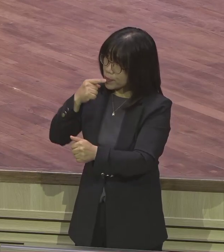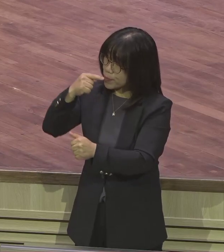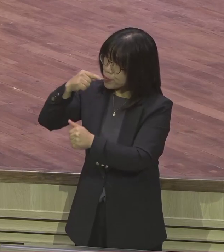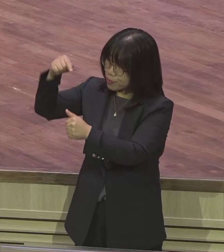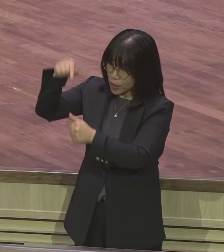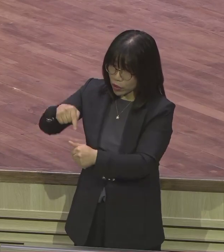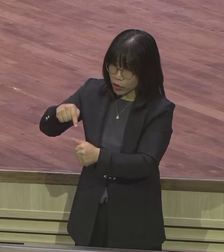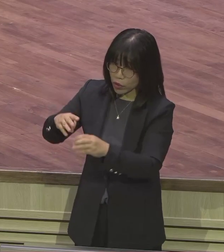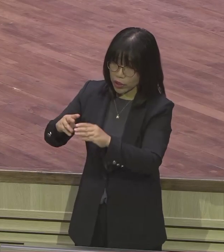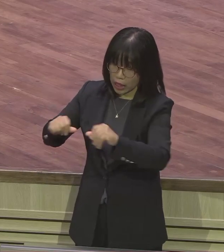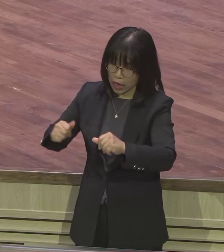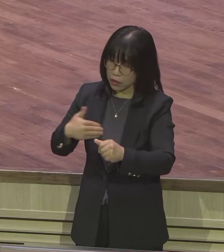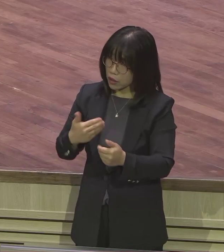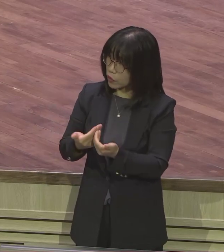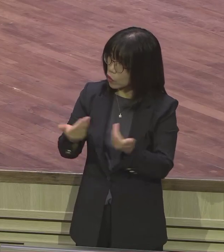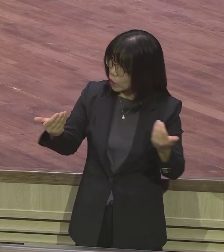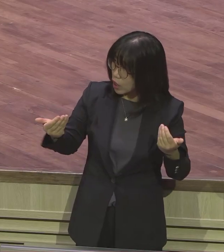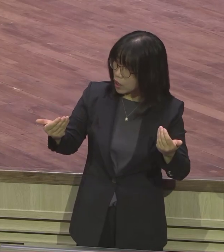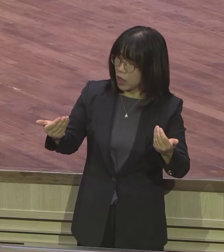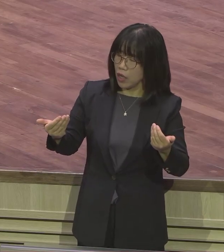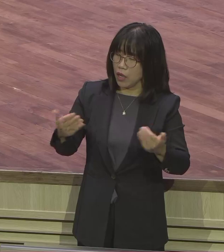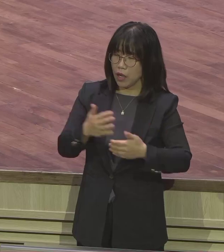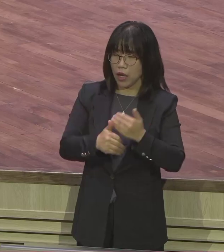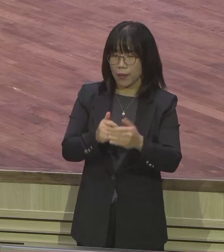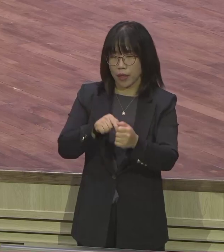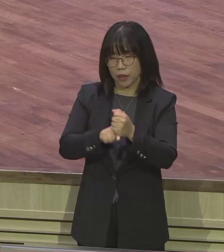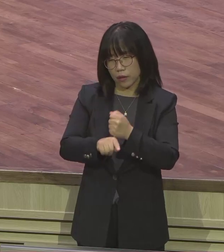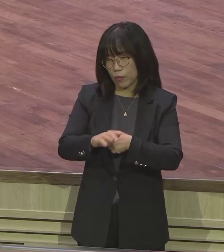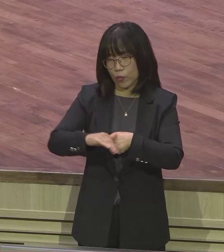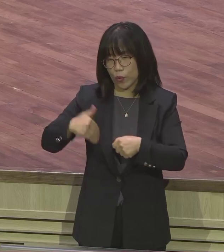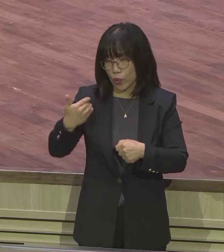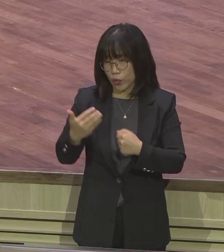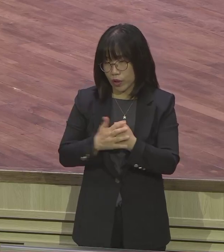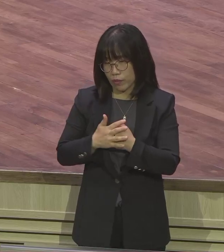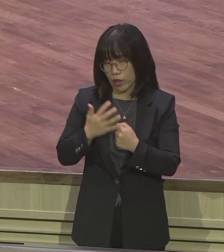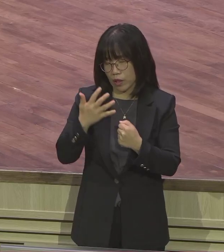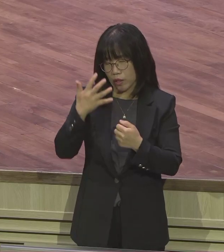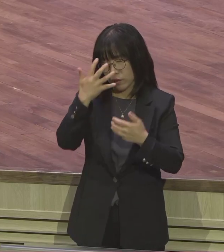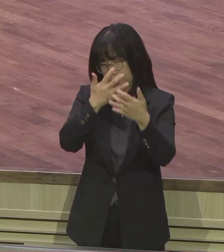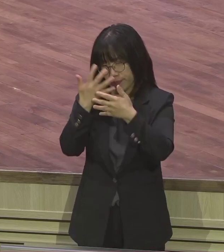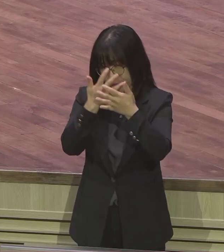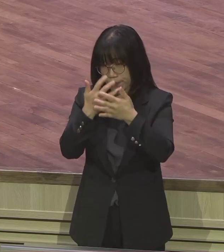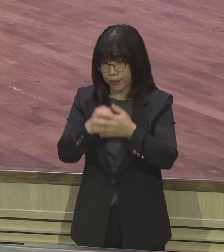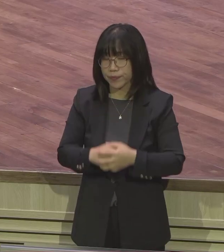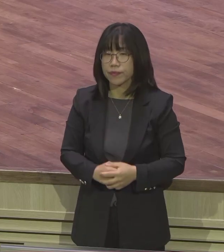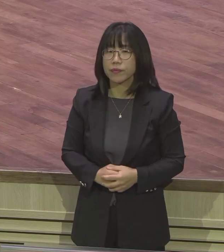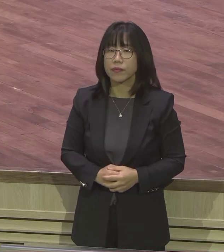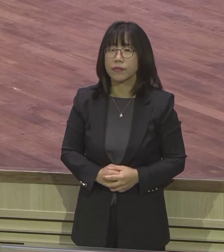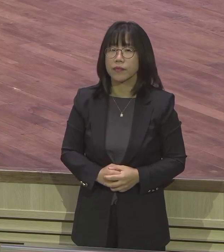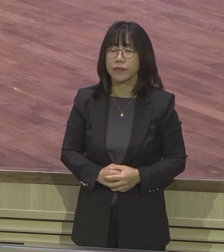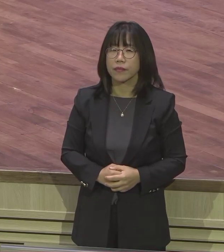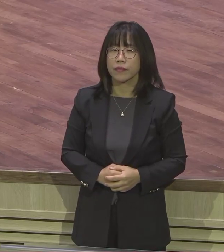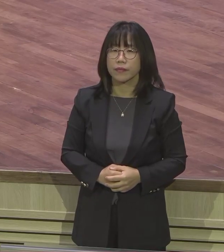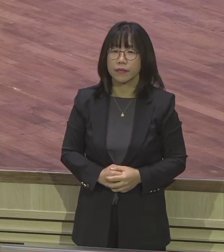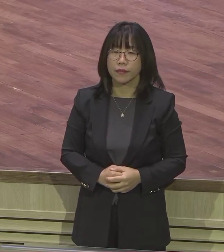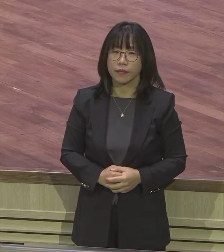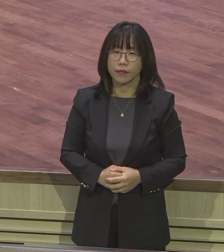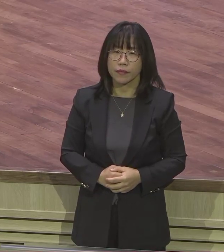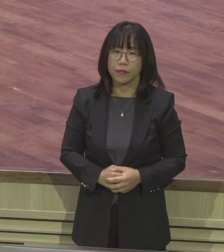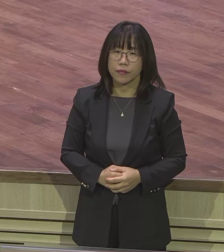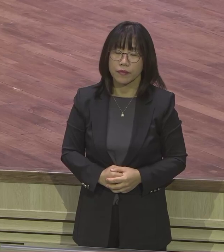아브라함과 이삭에게 이 언약하셨던 땅이기도 하지만 자신에게도 하나님이 약속하셨어요. 이 가나안 땅에